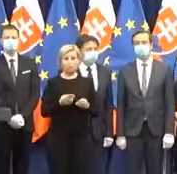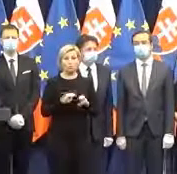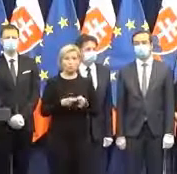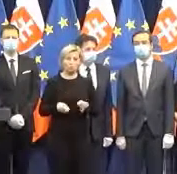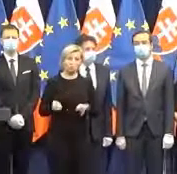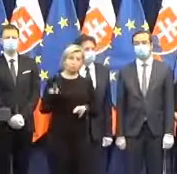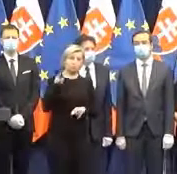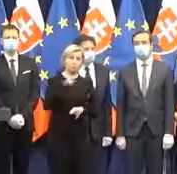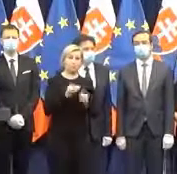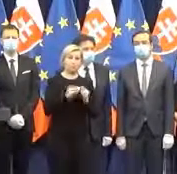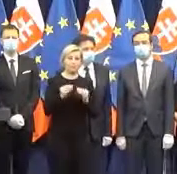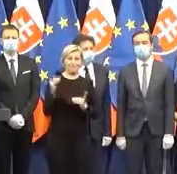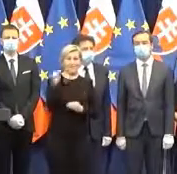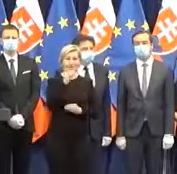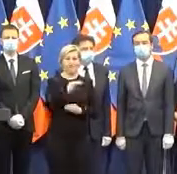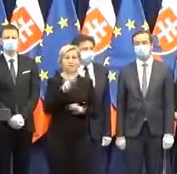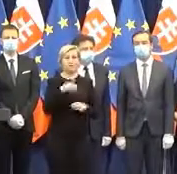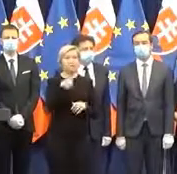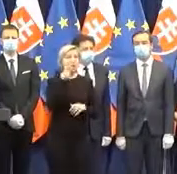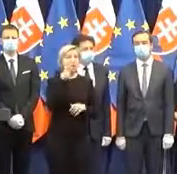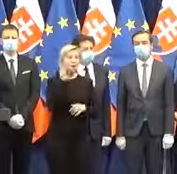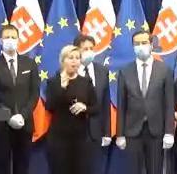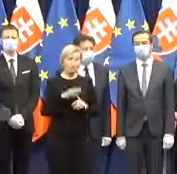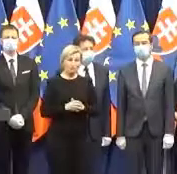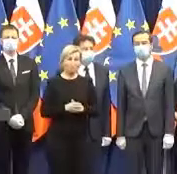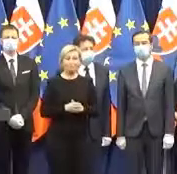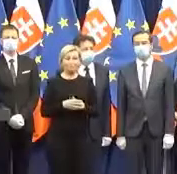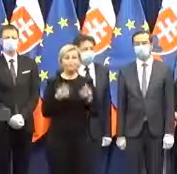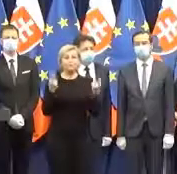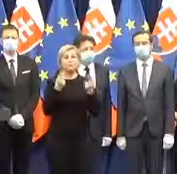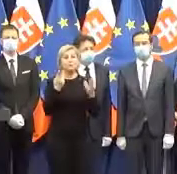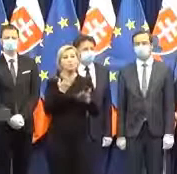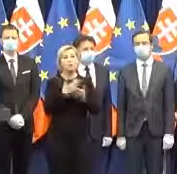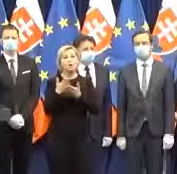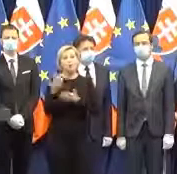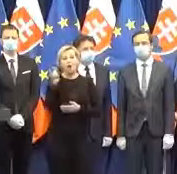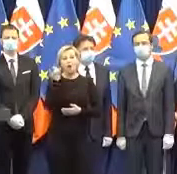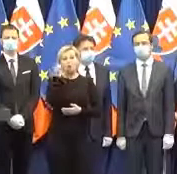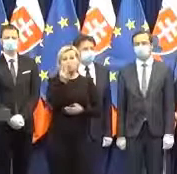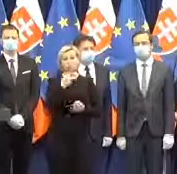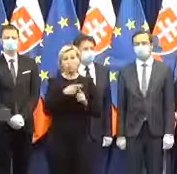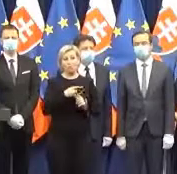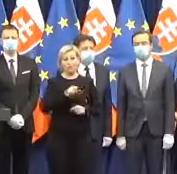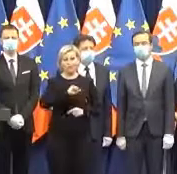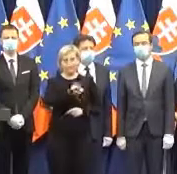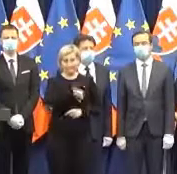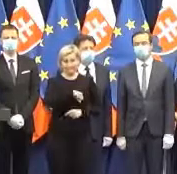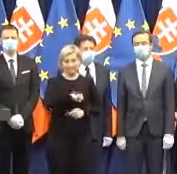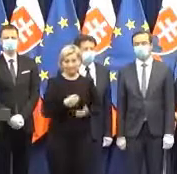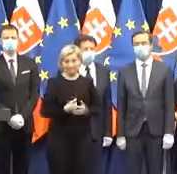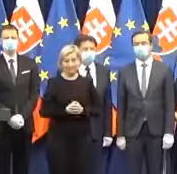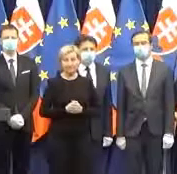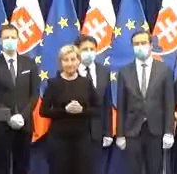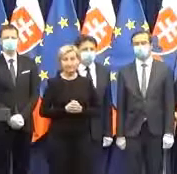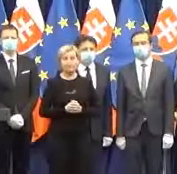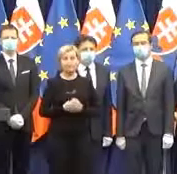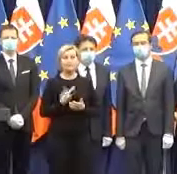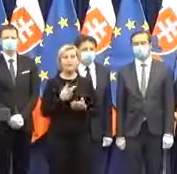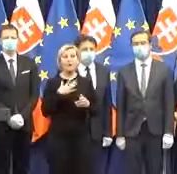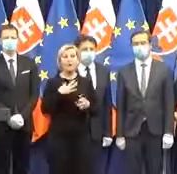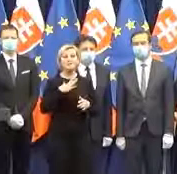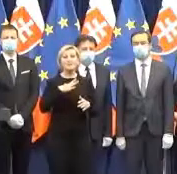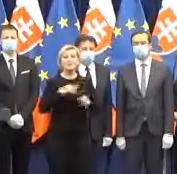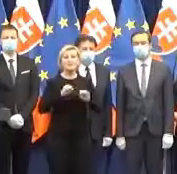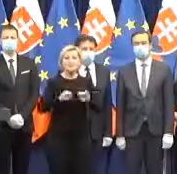Samozrejme, každého človeka to mrzí, ale práve preto, aby sme zabránili takémuto prudkému navyšovaniu ďalších